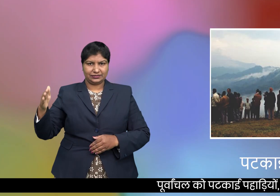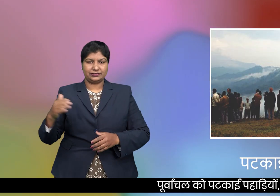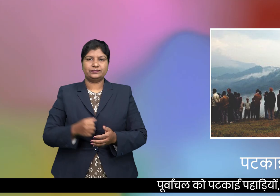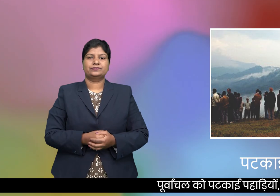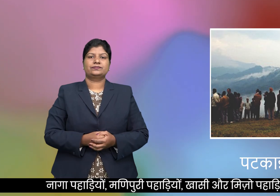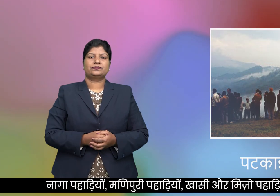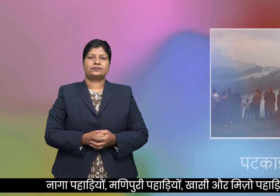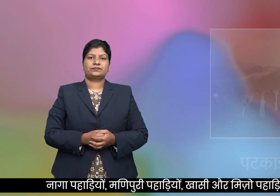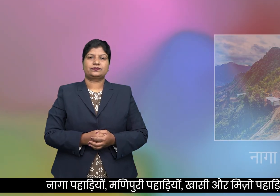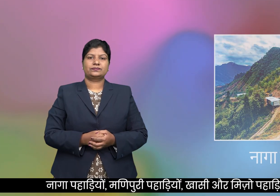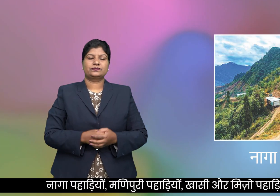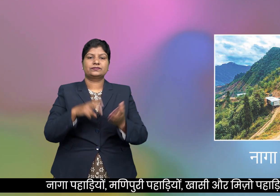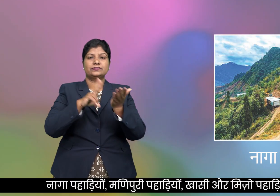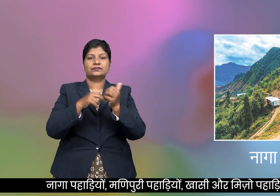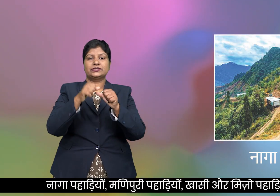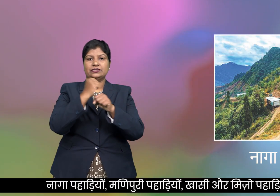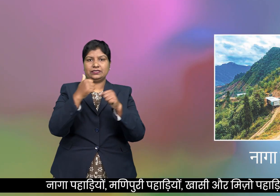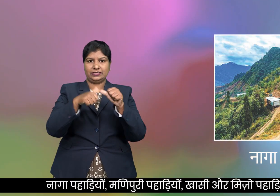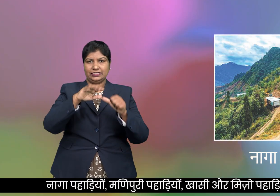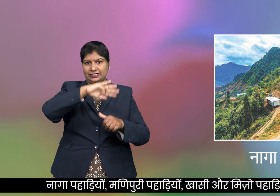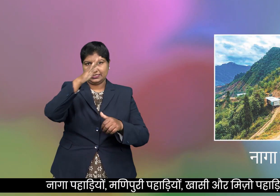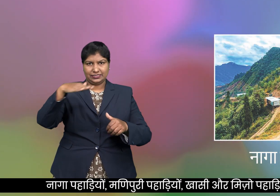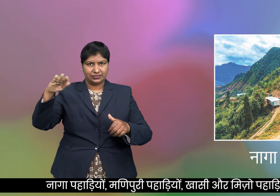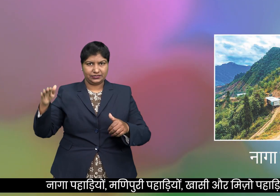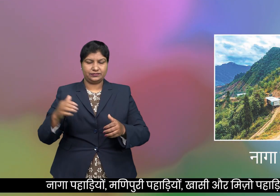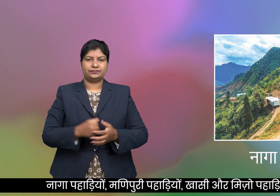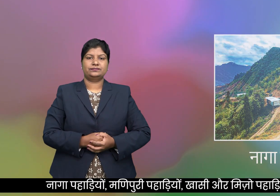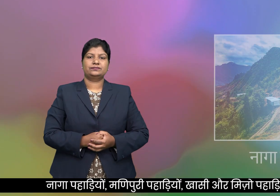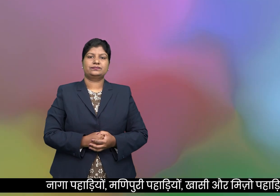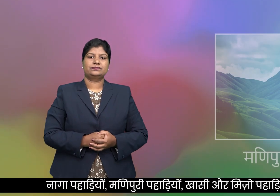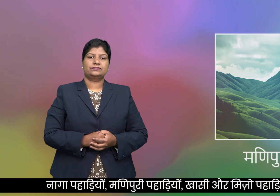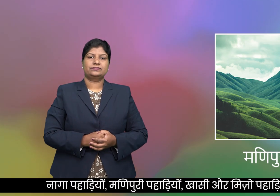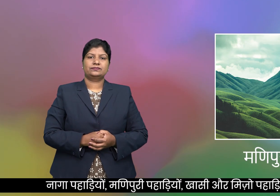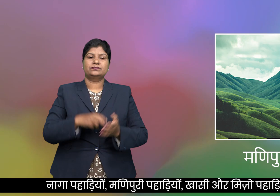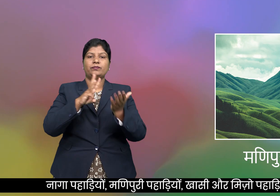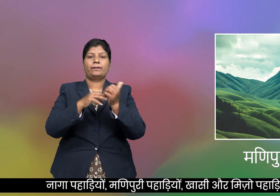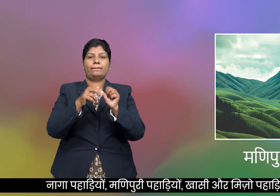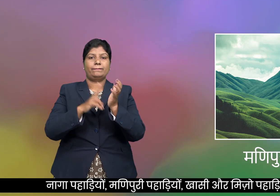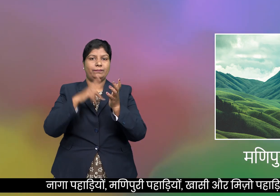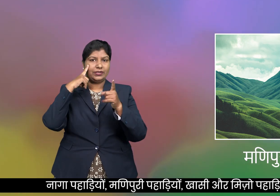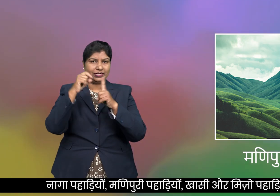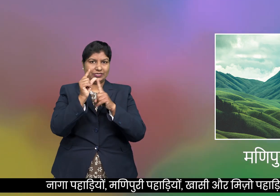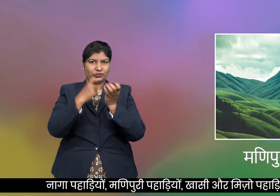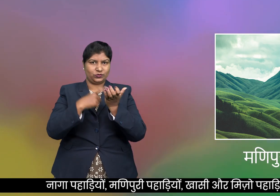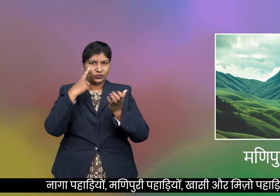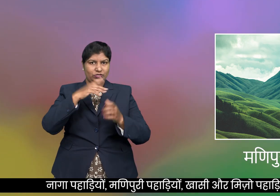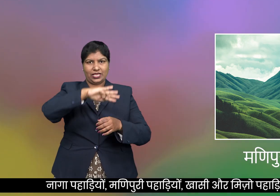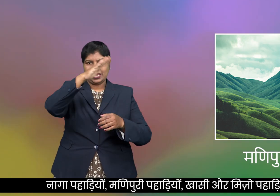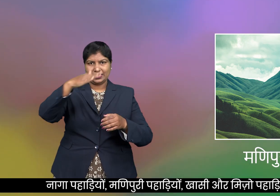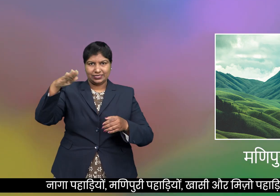नागा पहाड़ियों, मणिपुरी पहाड़ियों, खासी और मीजो पहाड़ियों के नाम से जाना